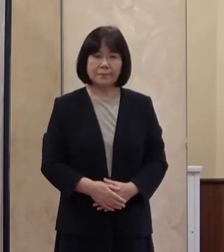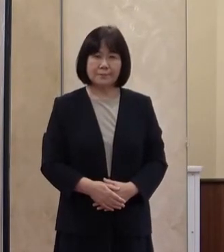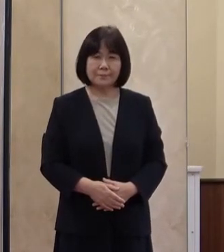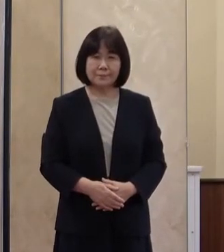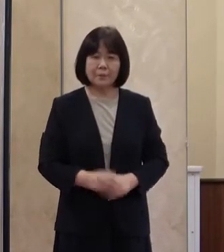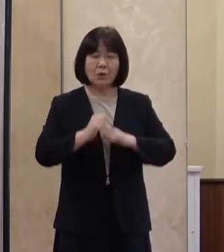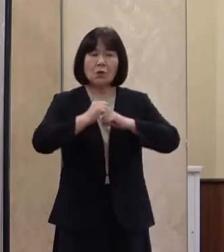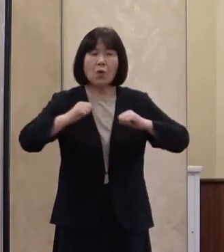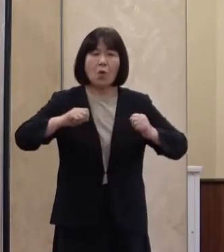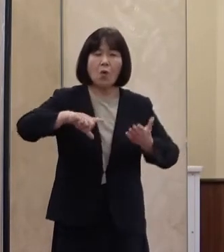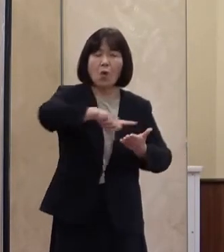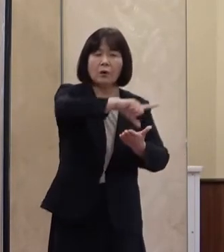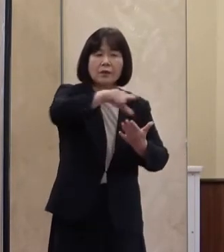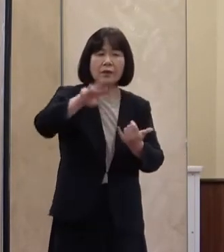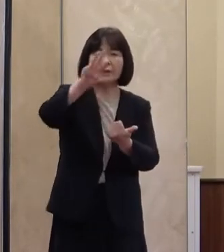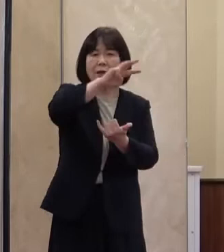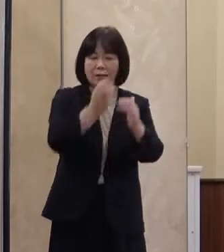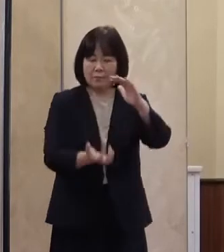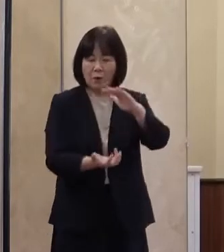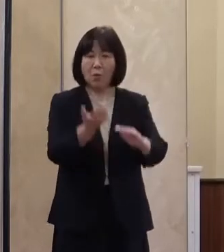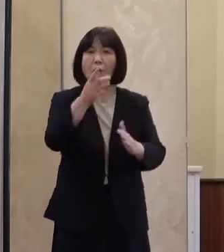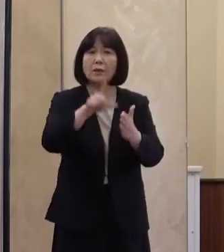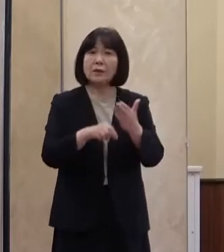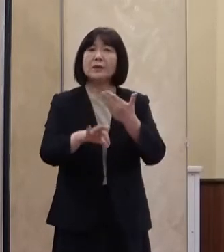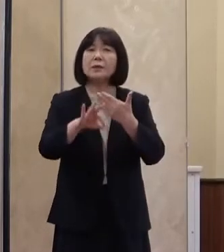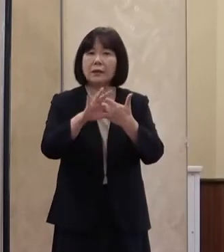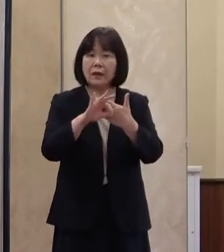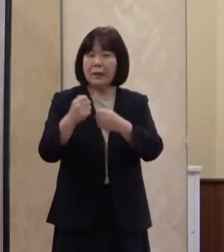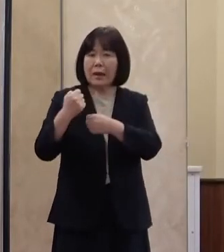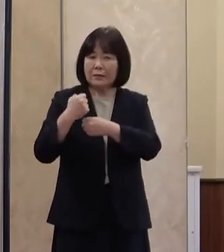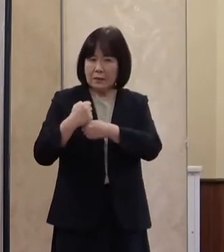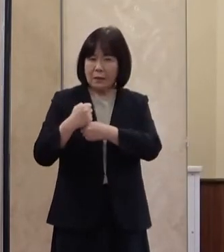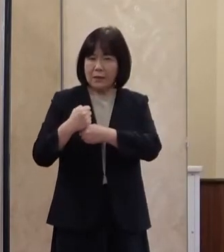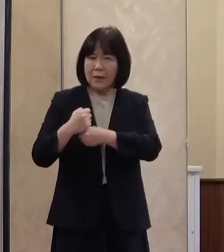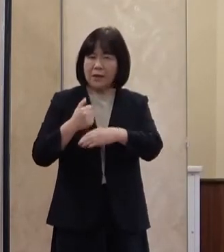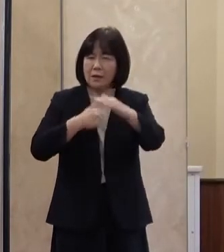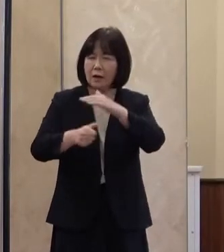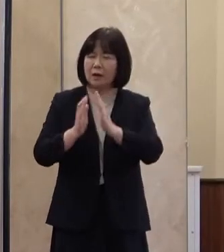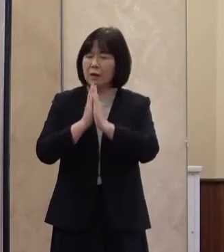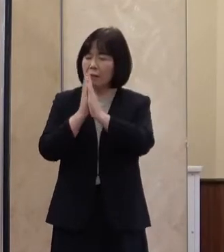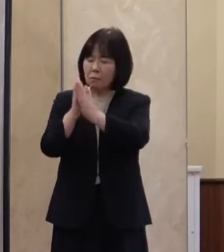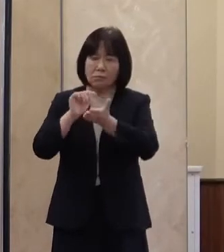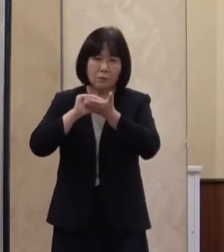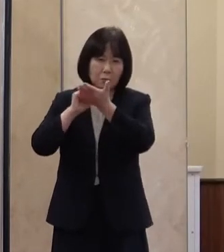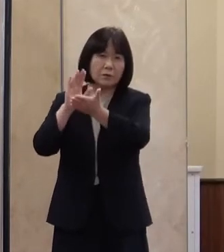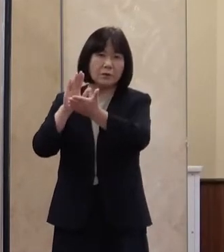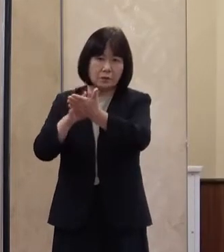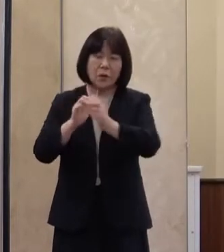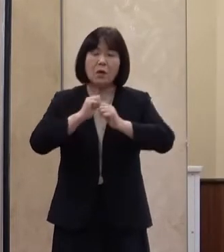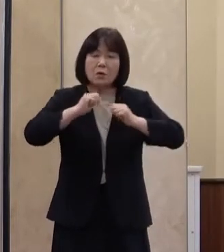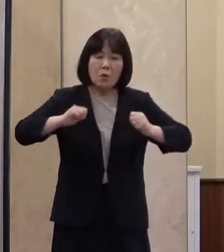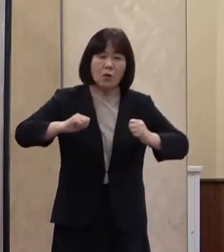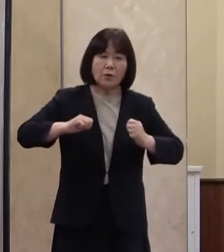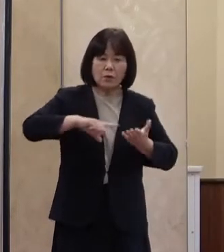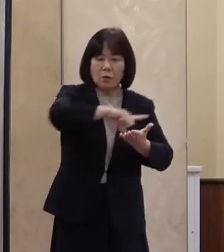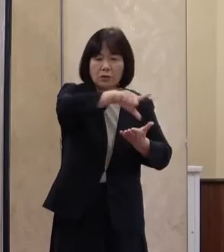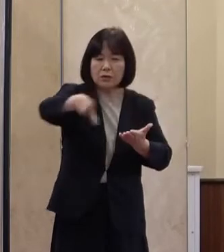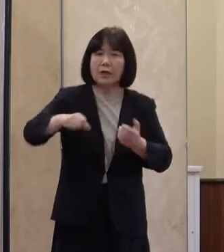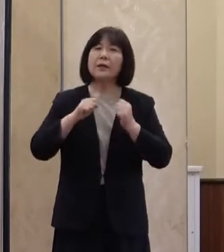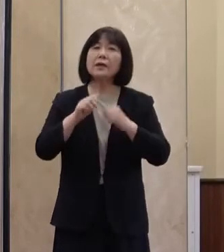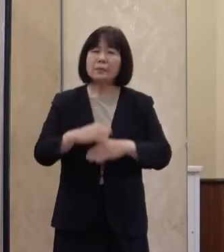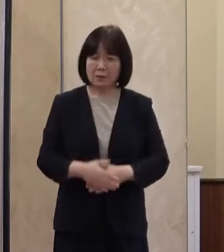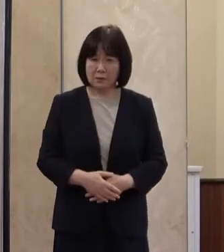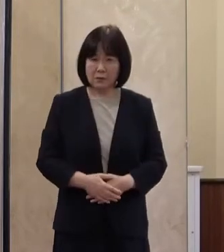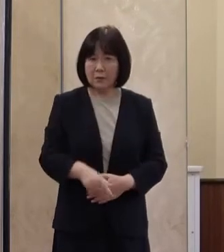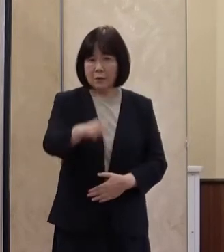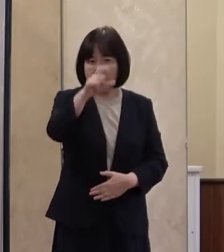その広域の災害が起きたときは、例えばその自衛隊の派遣要請であったり、それはもう広域自治体であります。でこれは警察